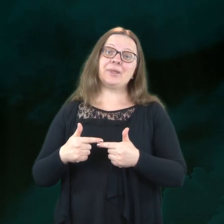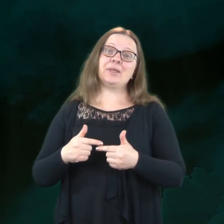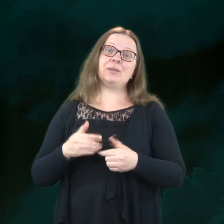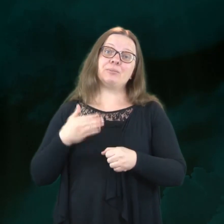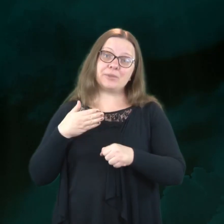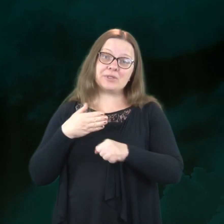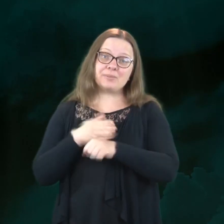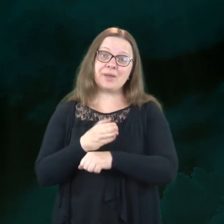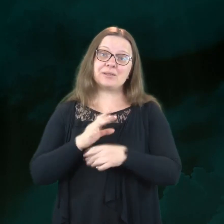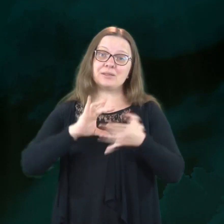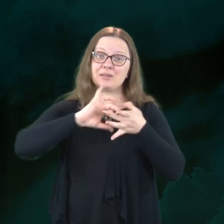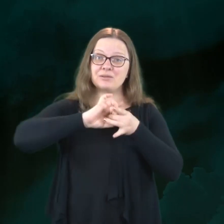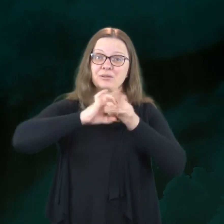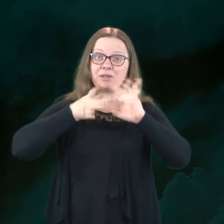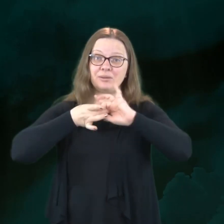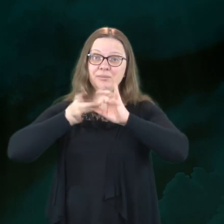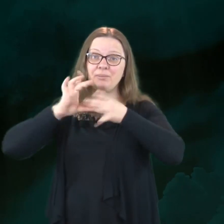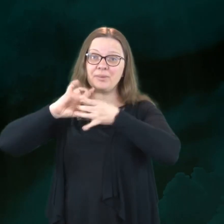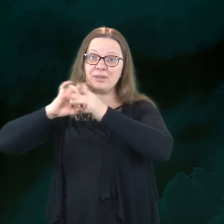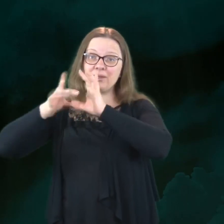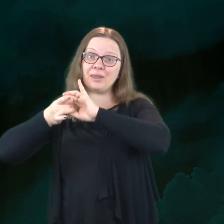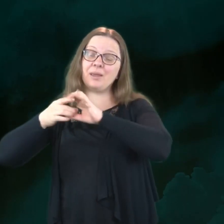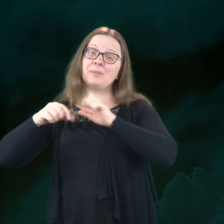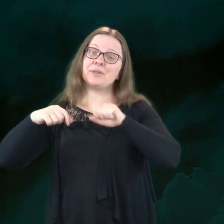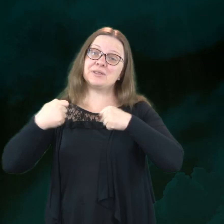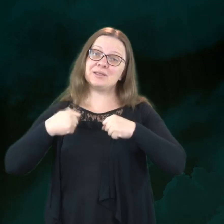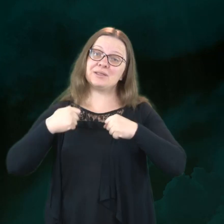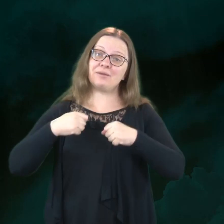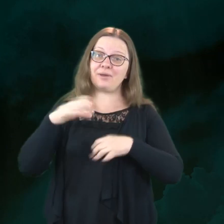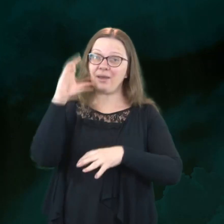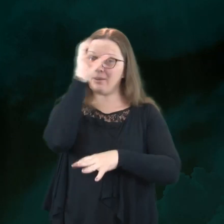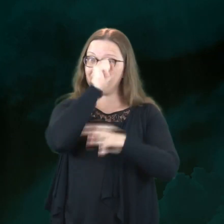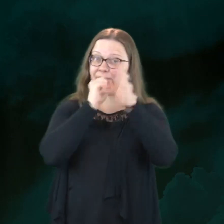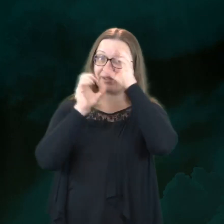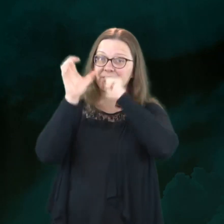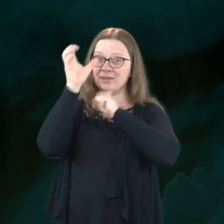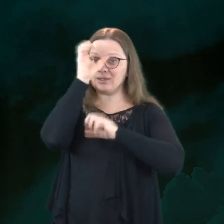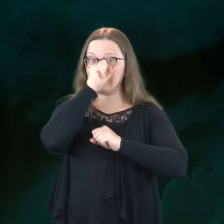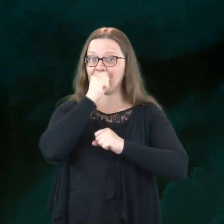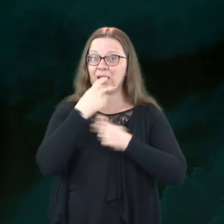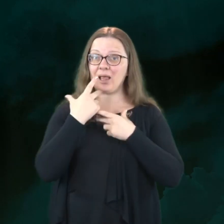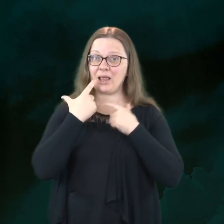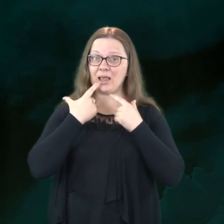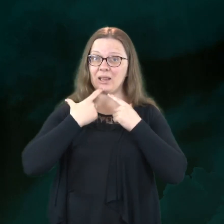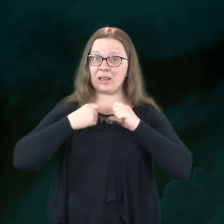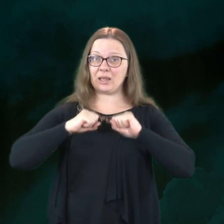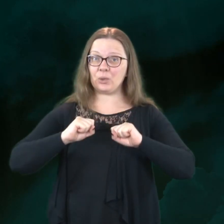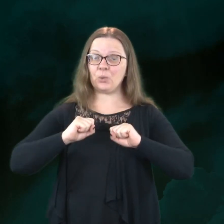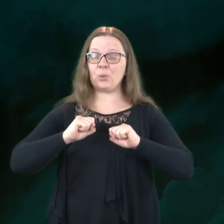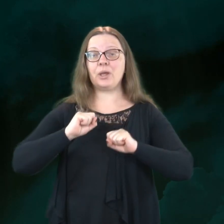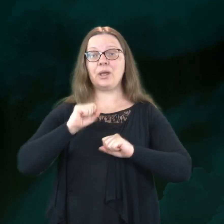não falasse grego era um bárbaro. Então, o que você vê na Bíblia de